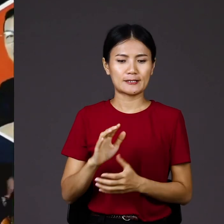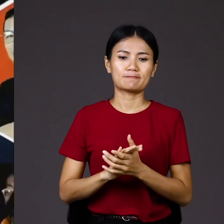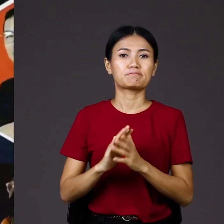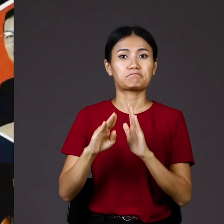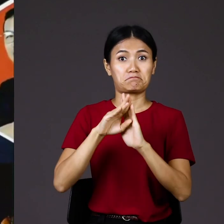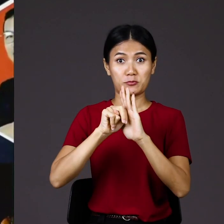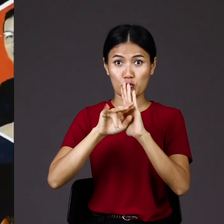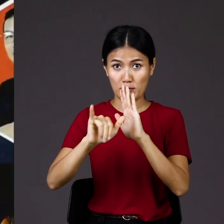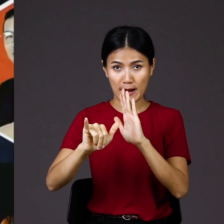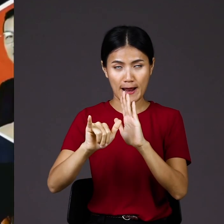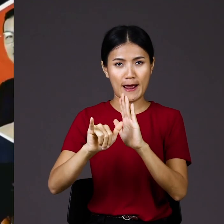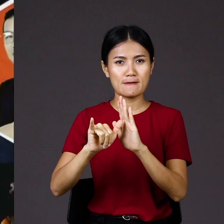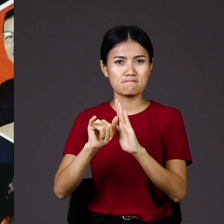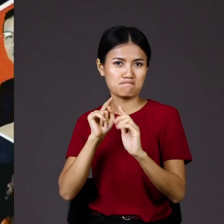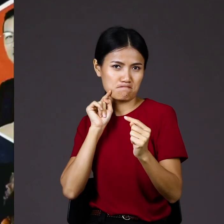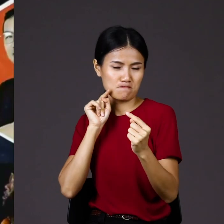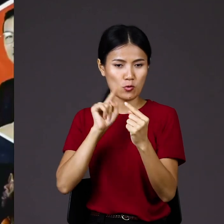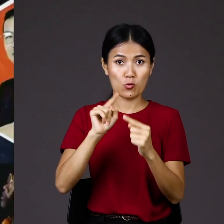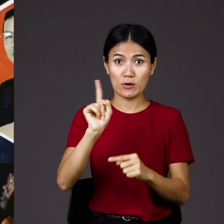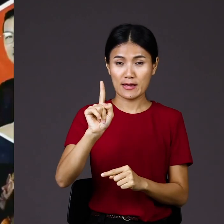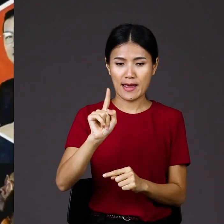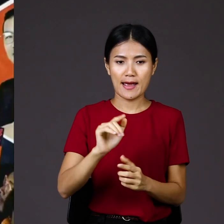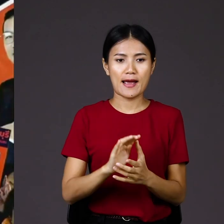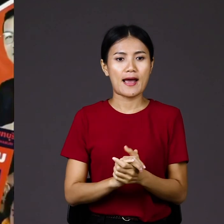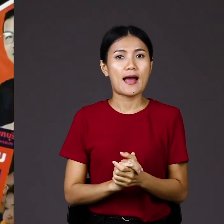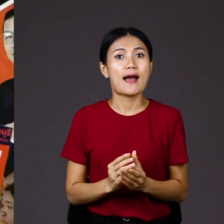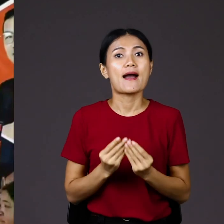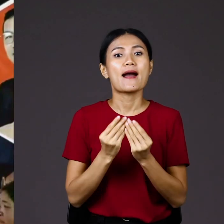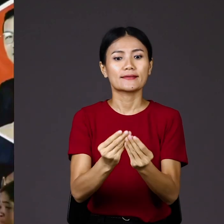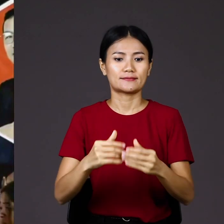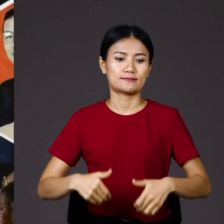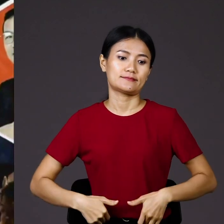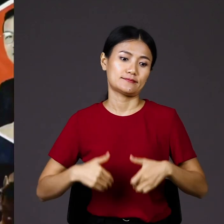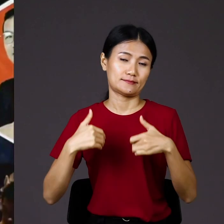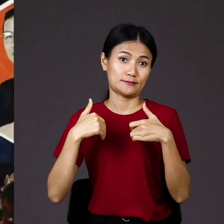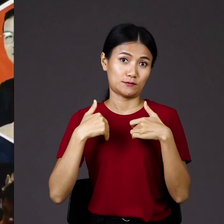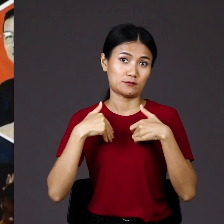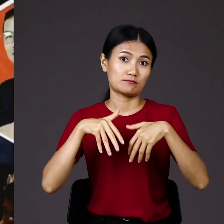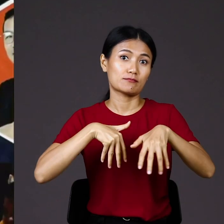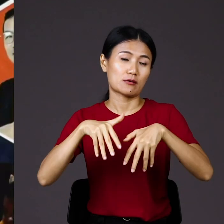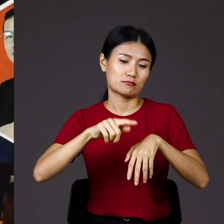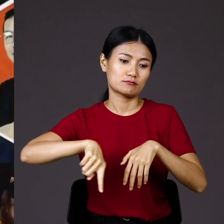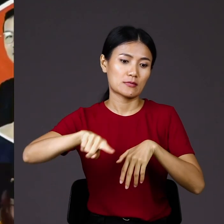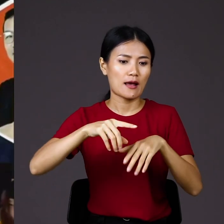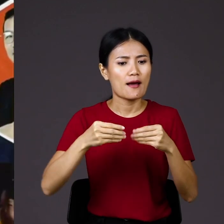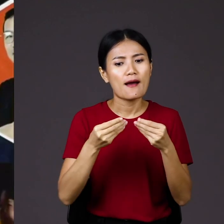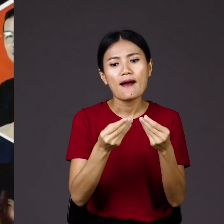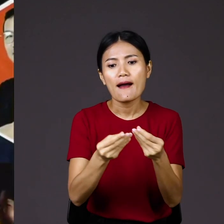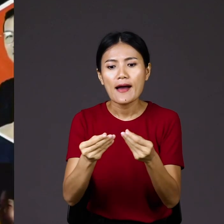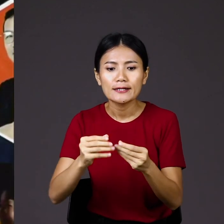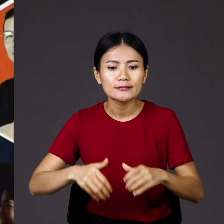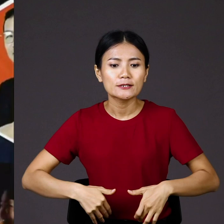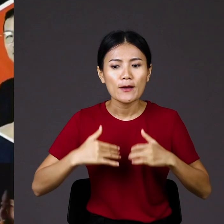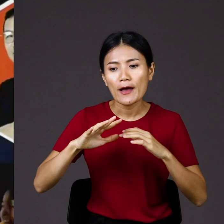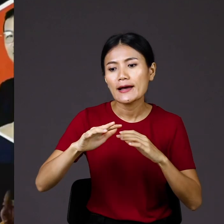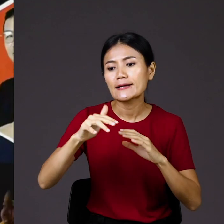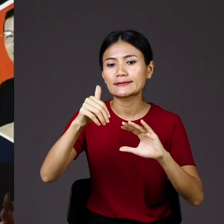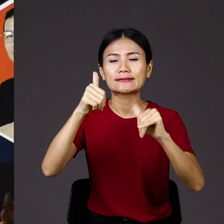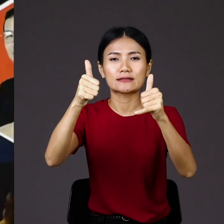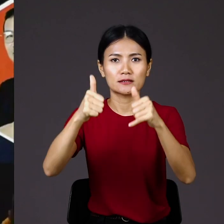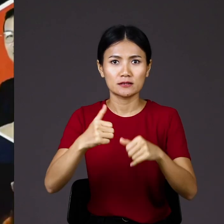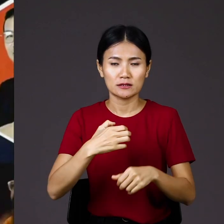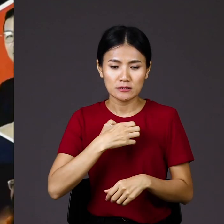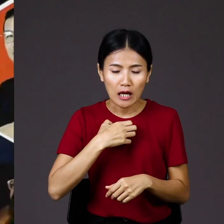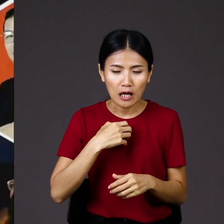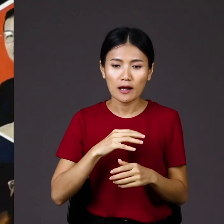านโยบายที่ตอบโจทย์ณปัจจุบันว่าเราคืนคุณภาพชีวิตที่ดีให้กับประชาชนเราเอาอาก